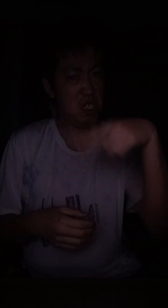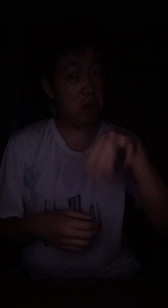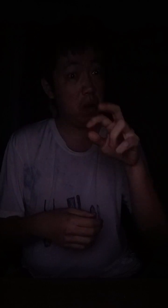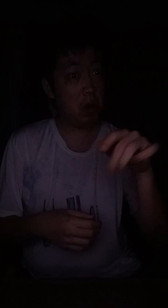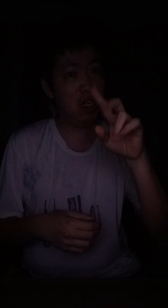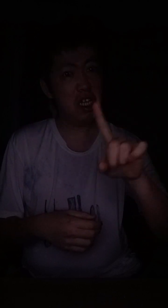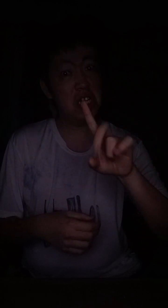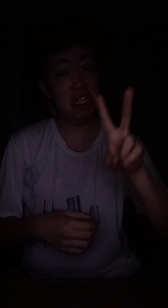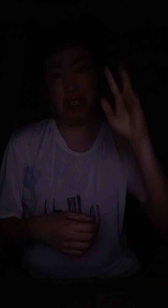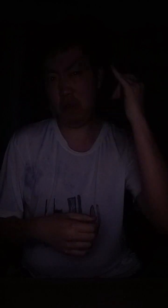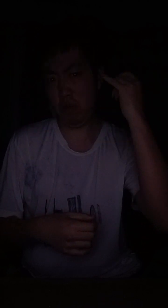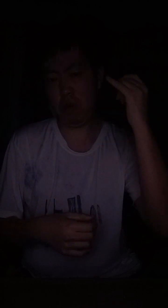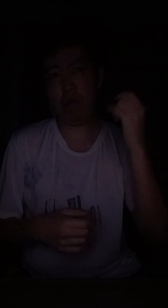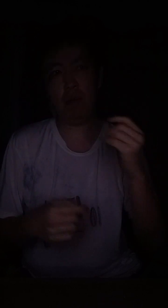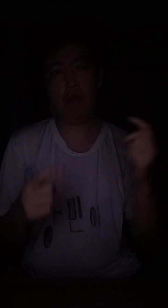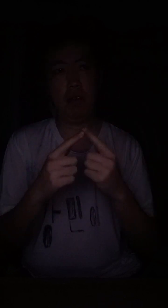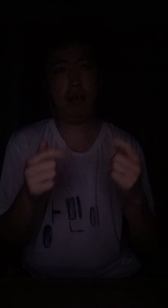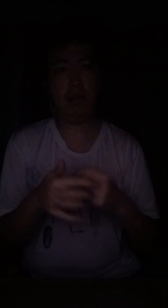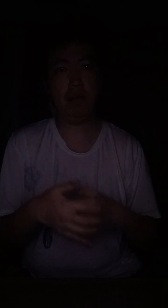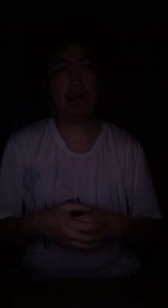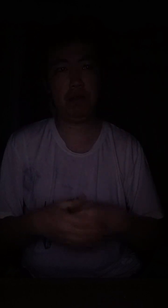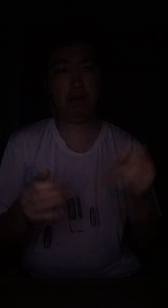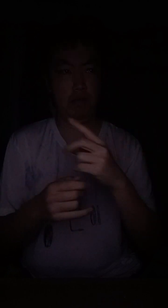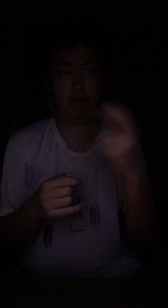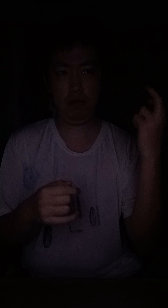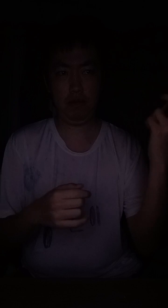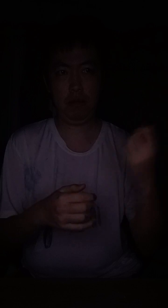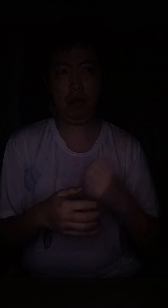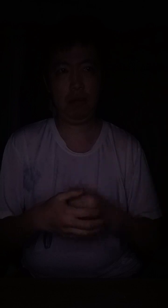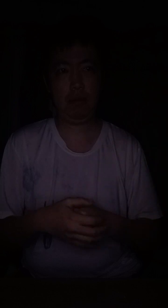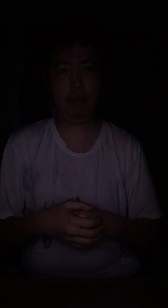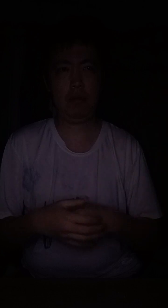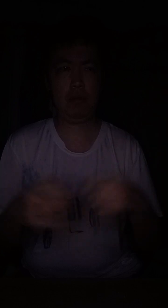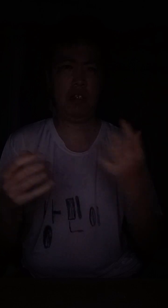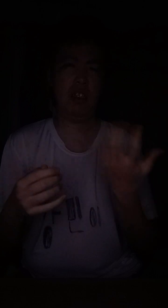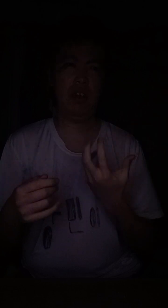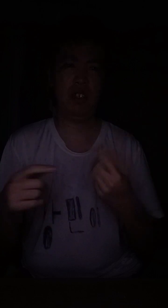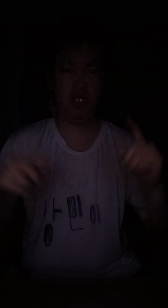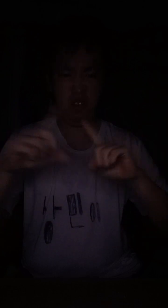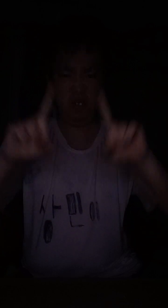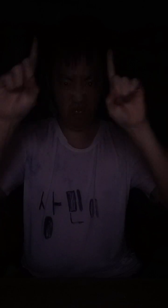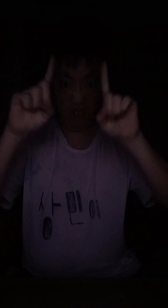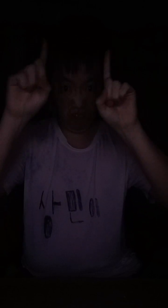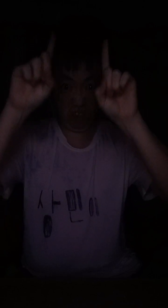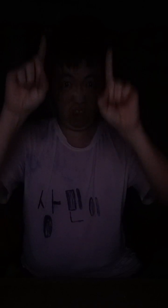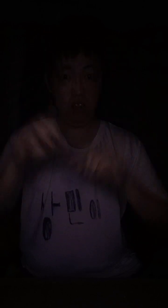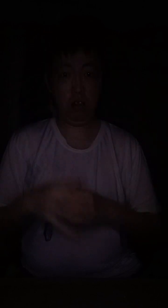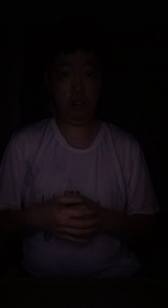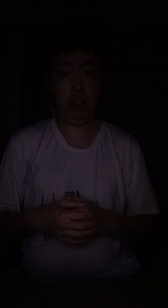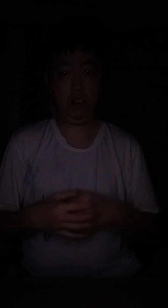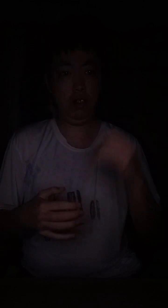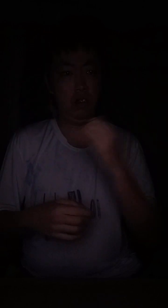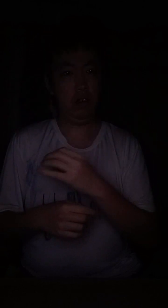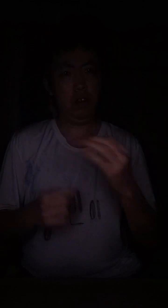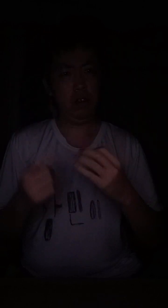112에 신고해달라고 부탁해야지만 신고해주고 너무 아쉽기보단 너무 화가 났어요 사실. 만약에 저처럼